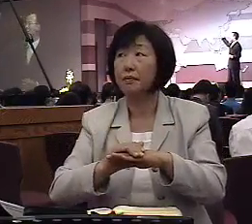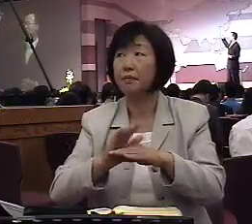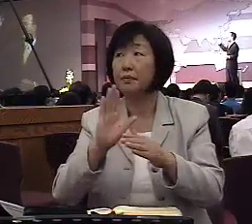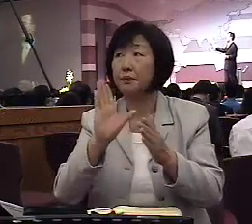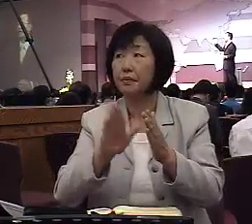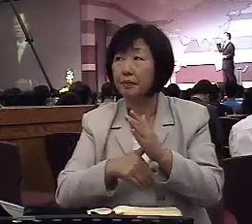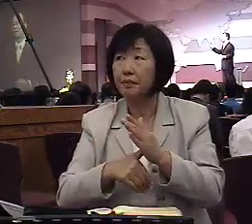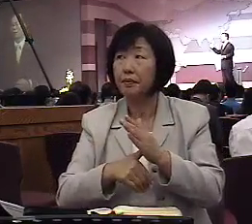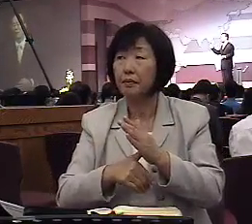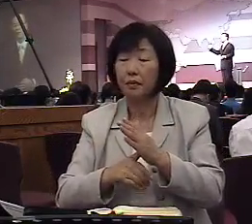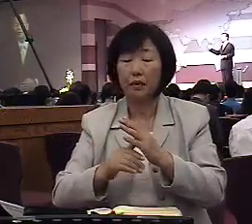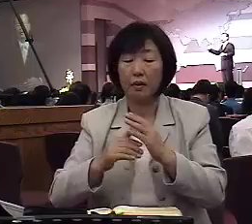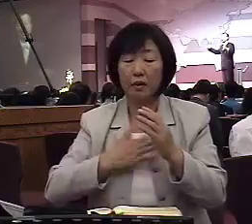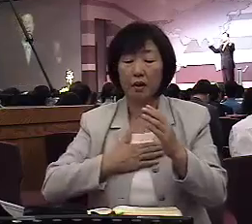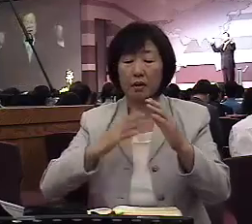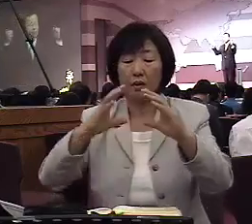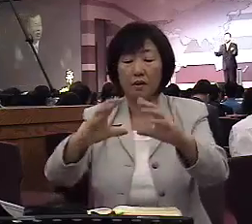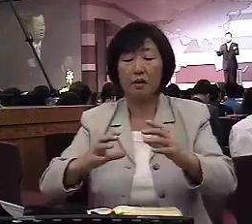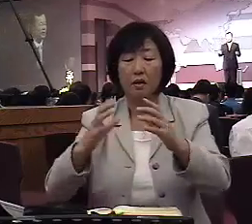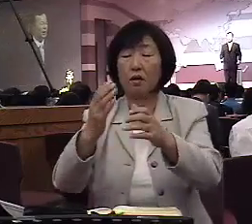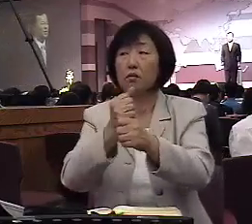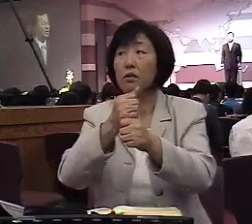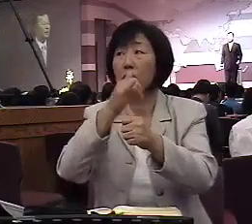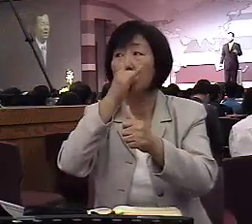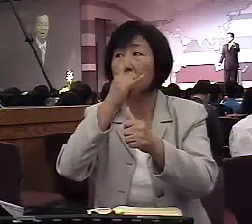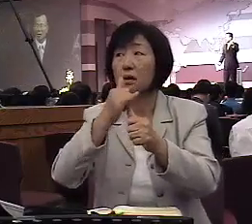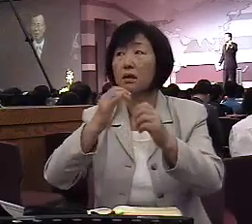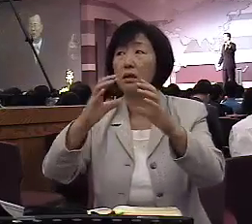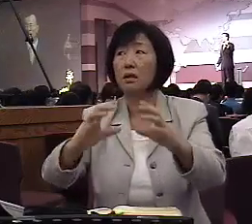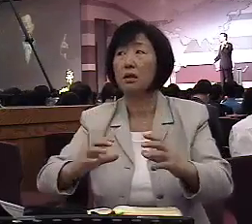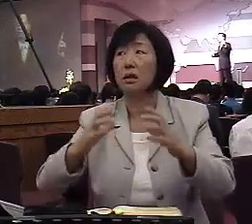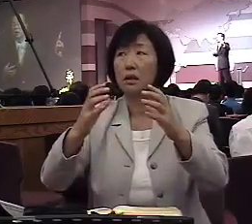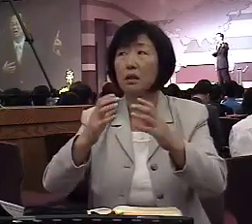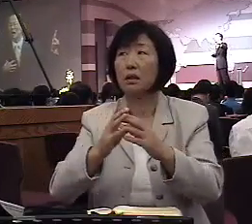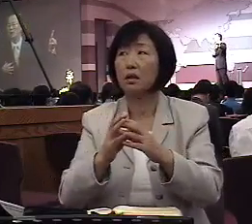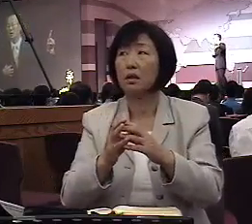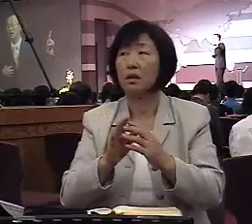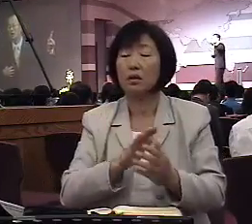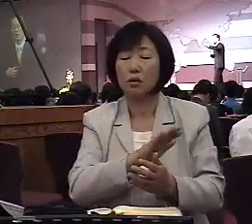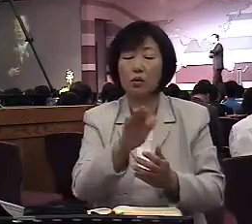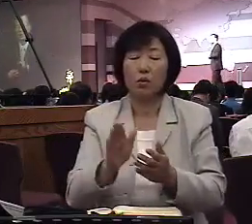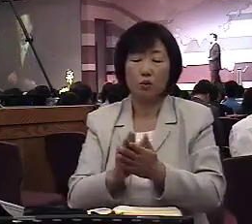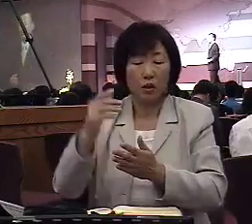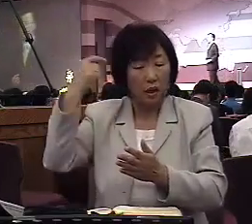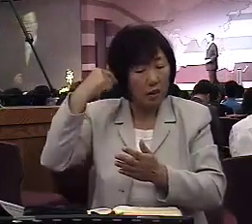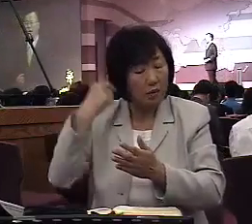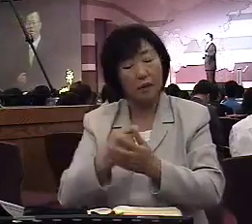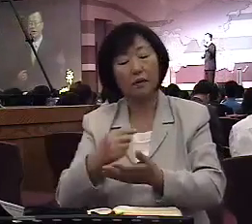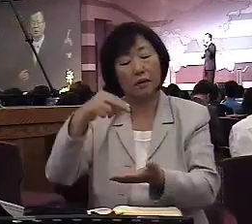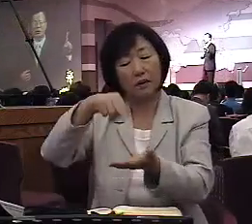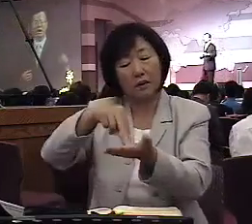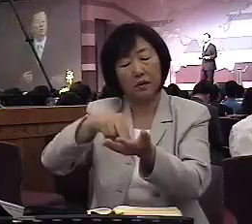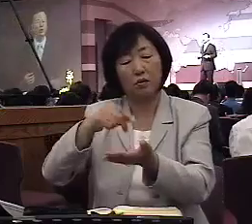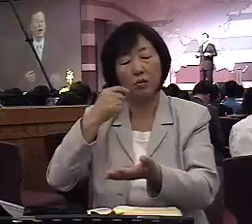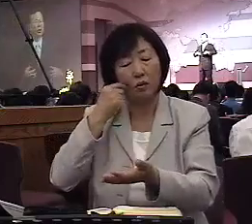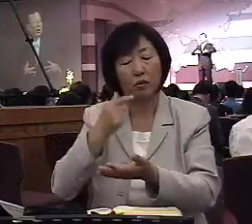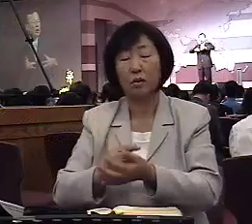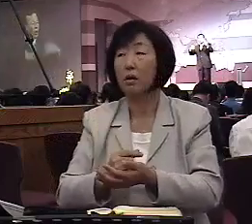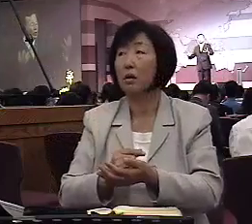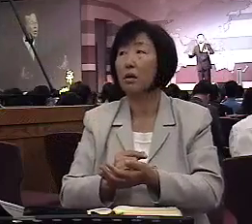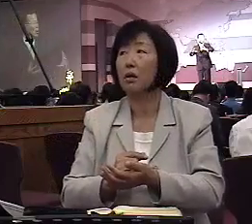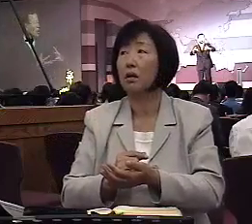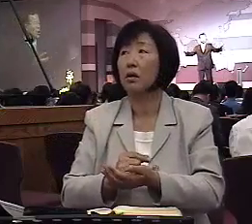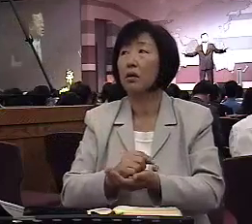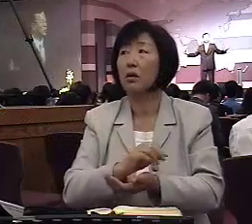알고 있는 세상, 내가 붙잡고 있는 세상이 무너질 때가 있습니다. 그때에 우리 감정으로 서지 못합니다. 그때 우리의